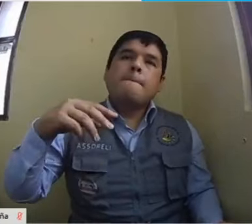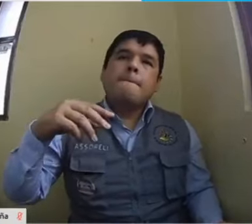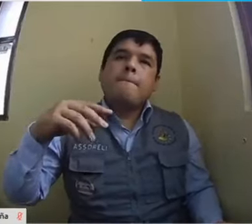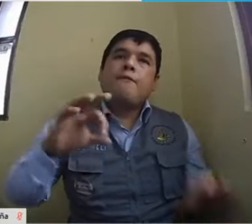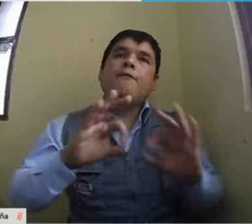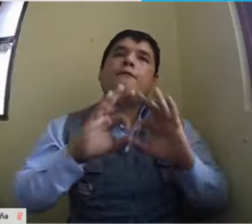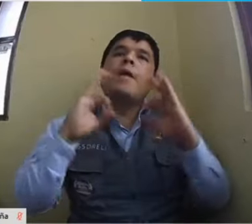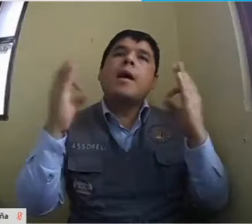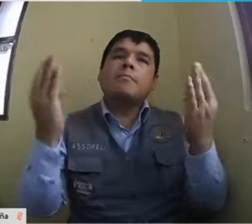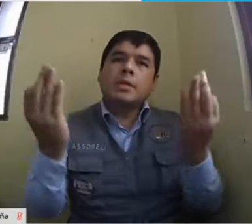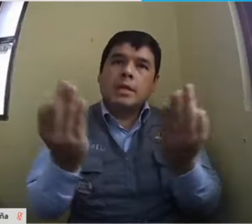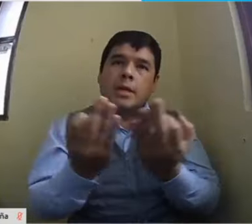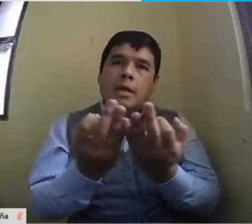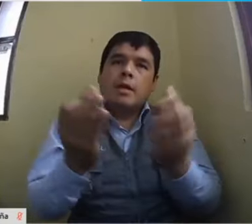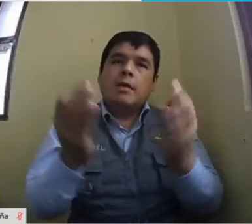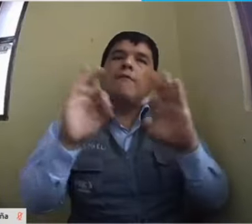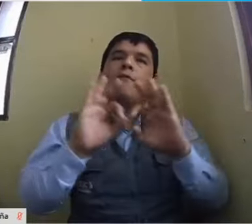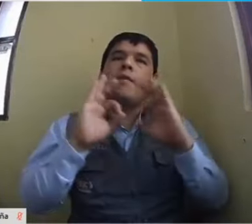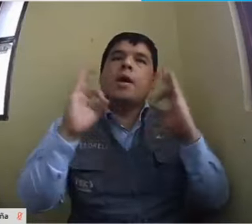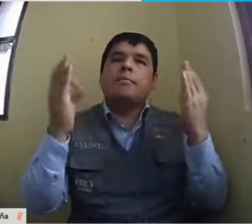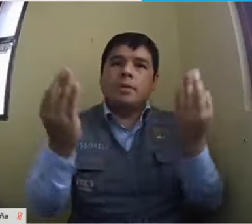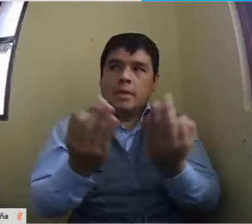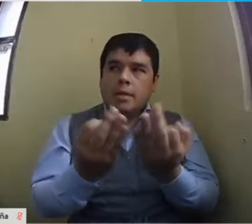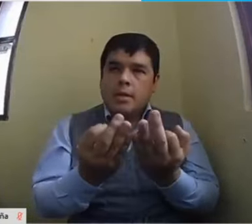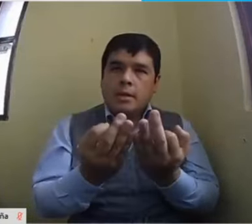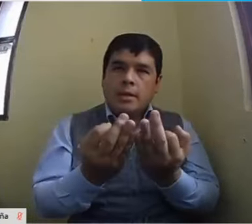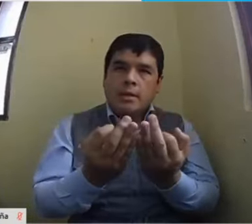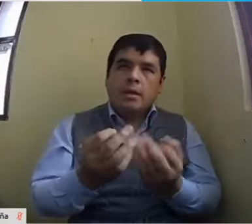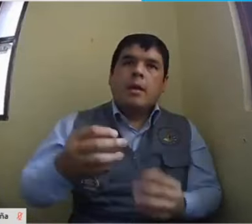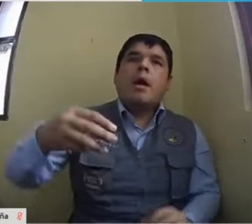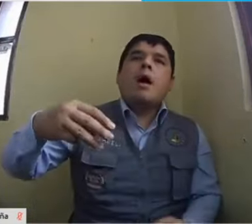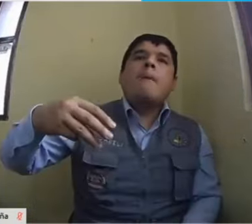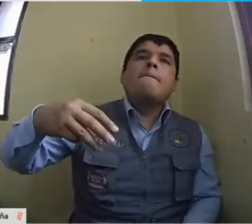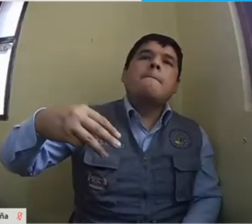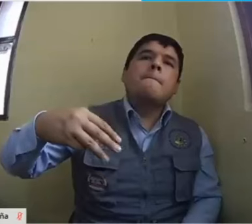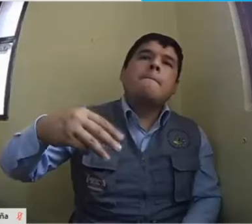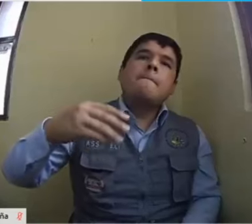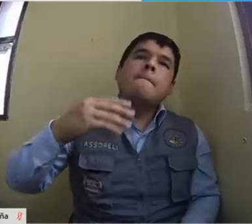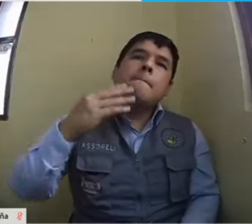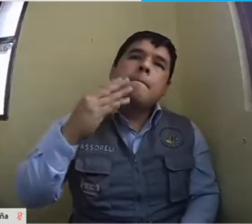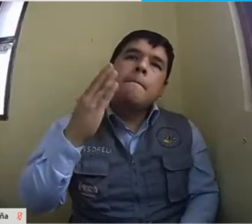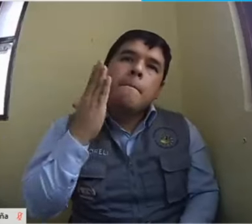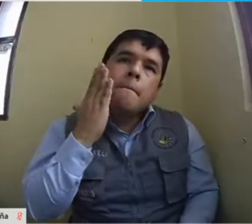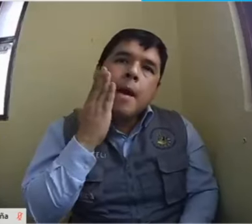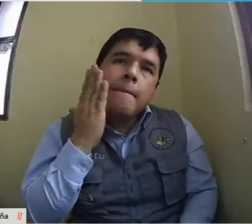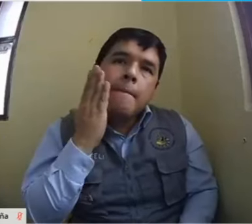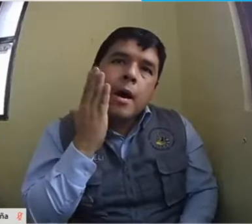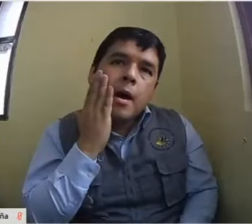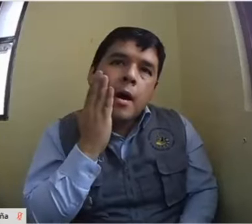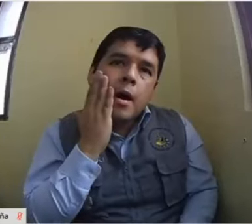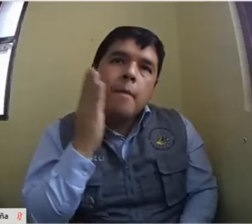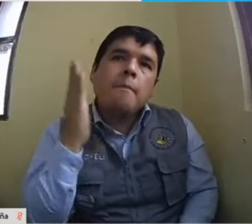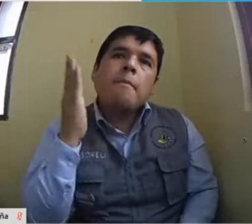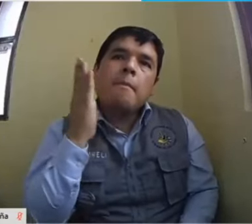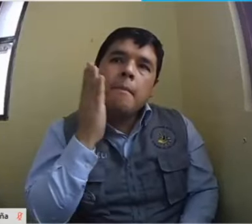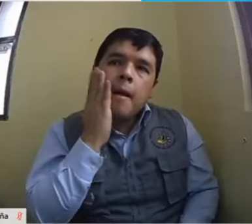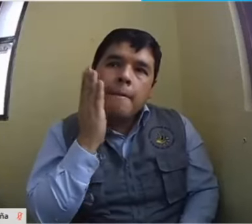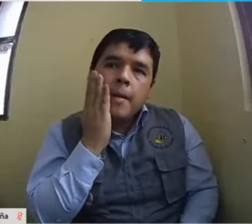después mujer y muerte. Familia, vamos a hacer un repaso, recuerdan, esa es familia, esa es la seña de